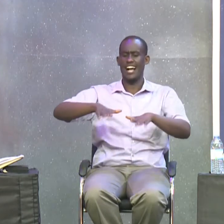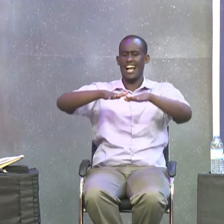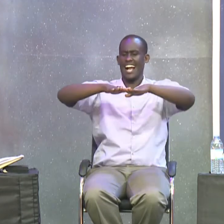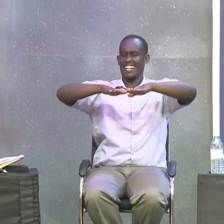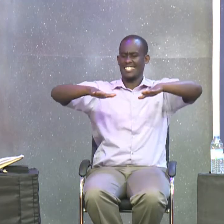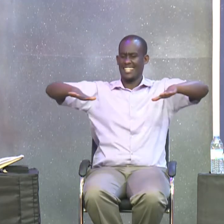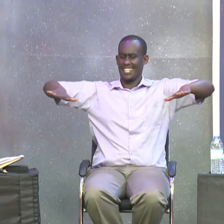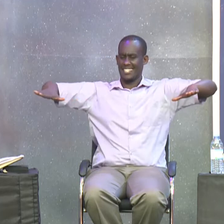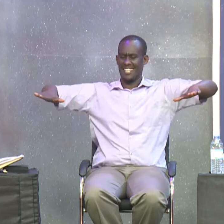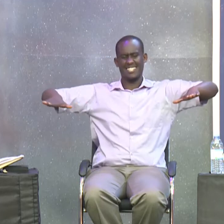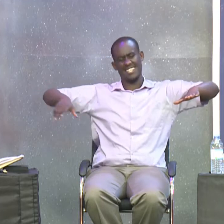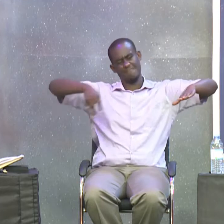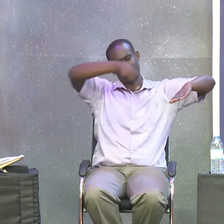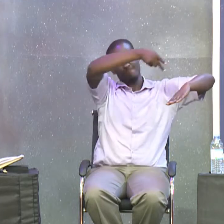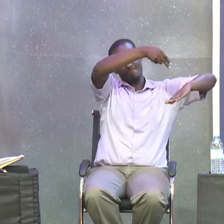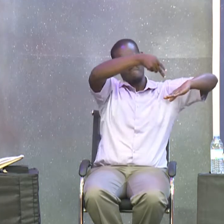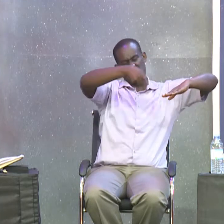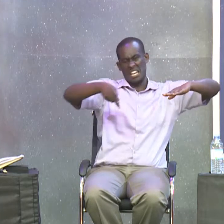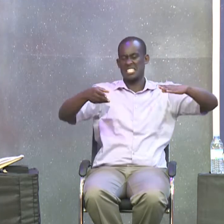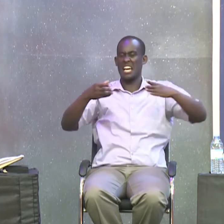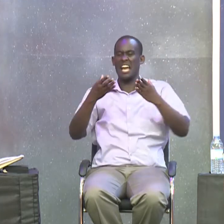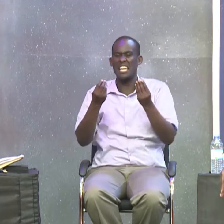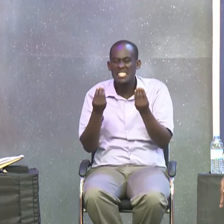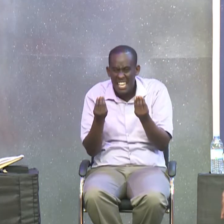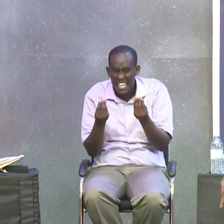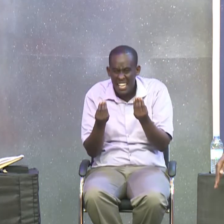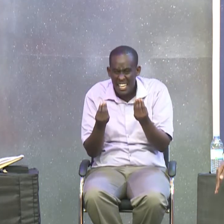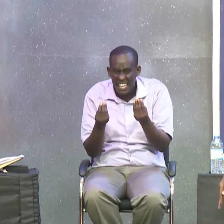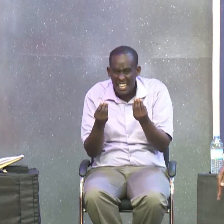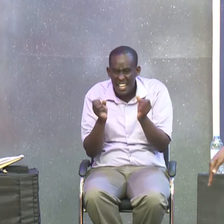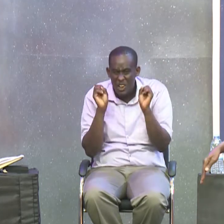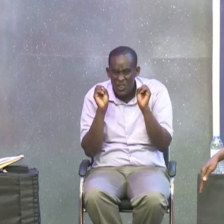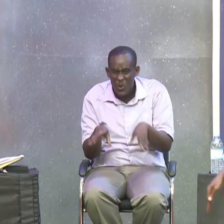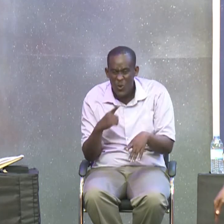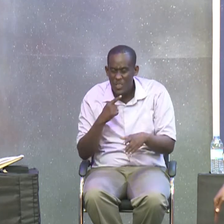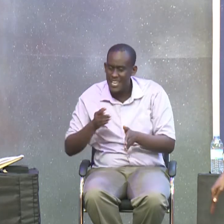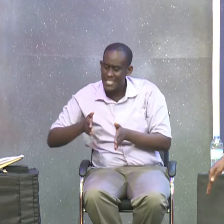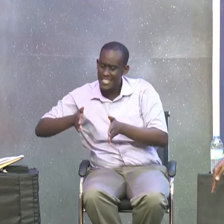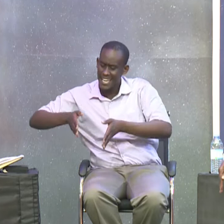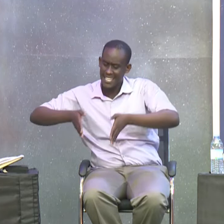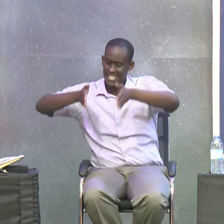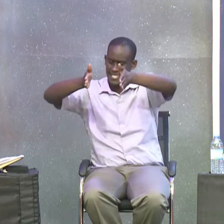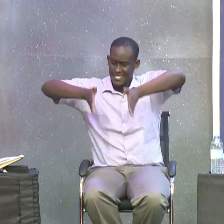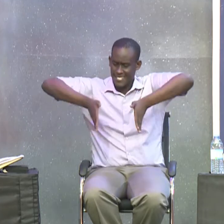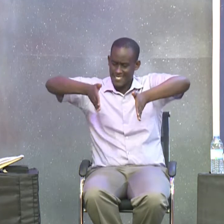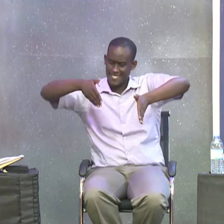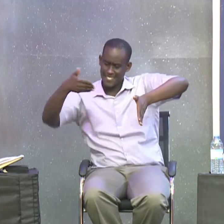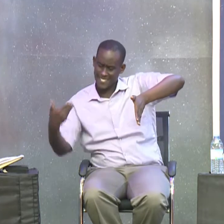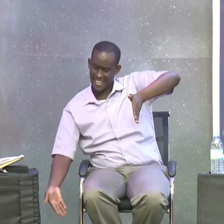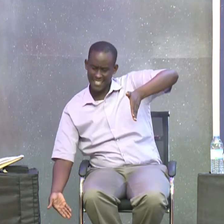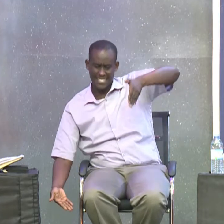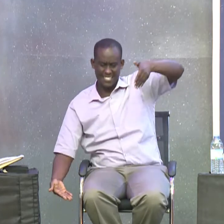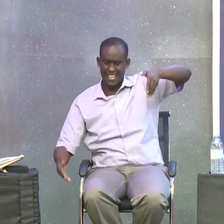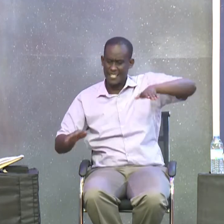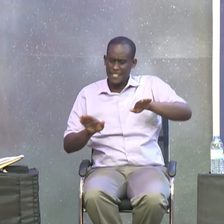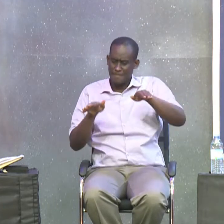olowooza nti bijja kwanguwa naye ng'ani akulimba sayidi ne sayidi waalingayo olukonko era buli eyatambulanga obubi